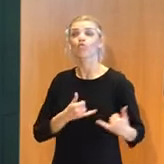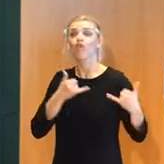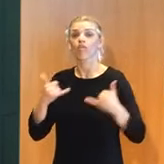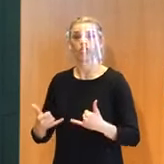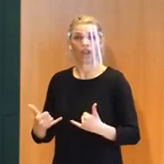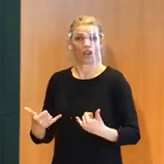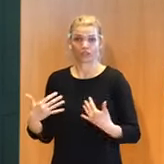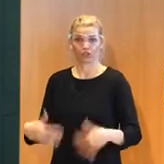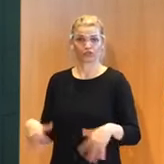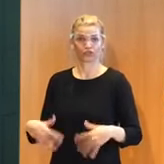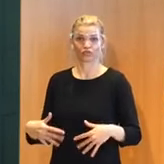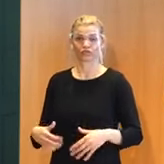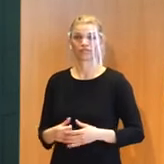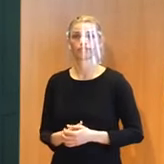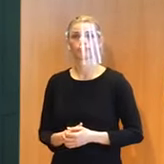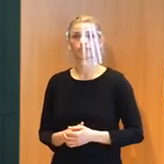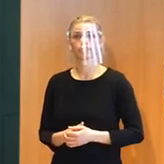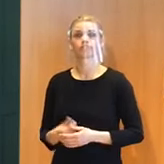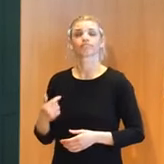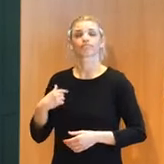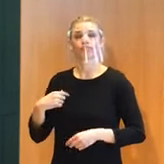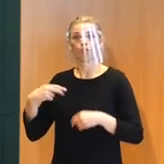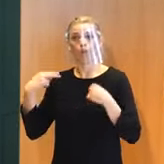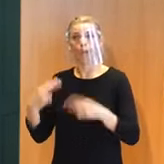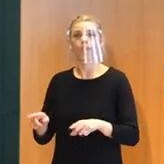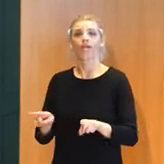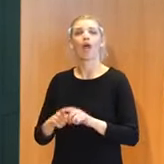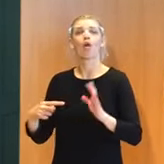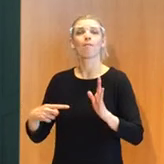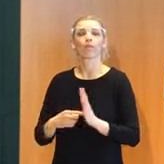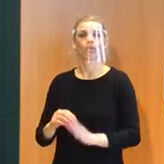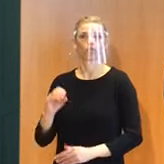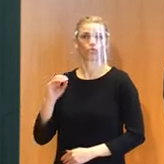dňa nepodal, že sme opäť v bode nula.